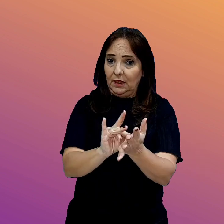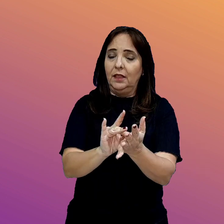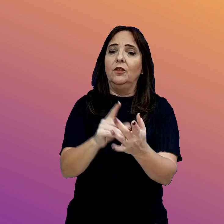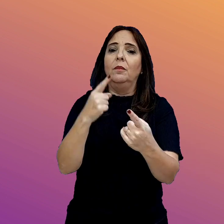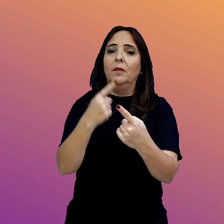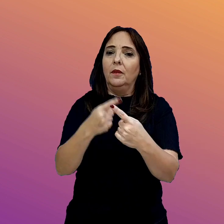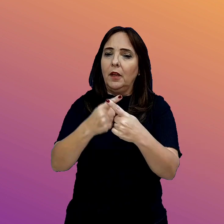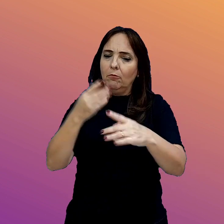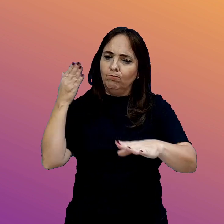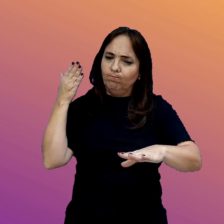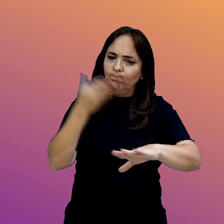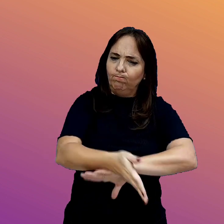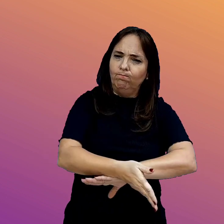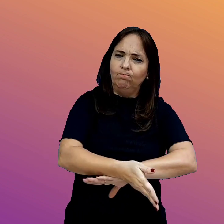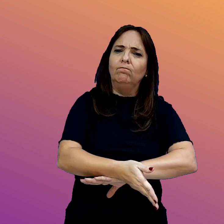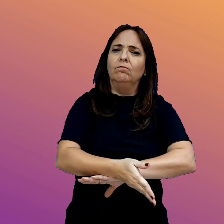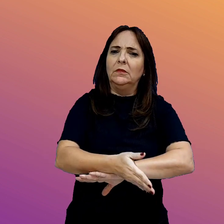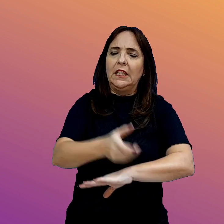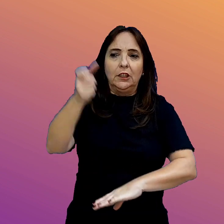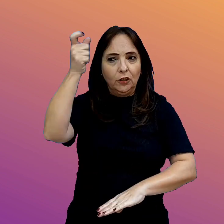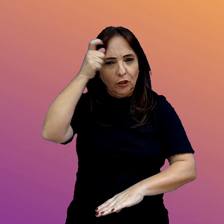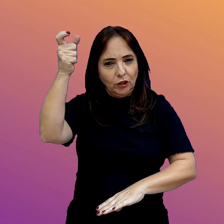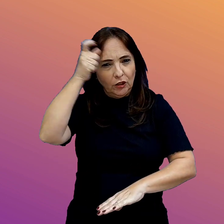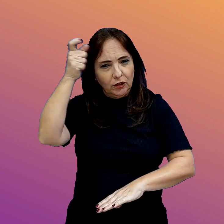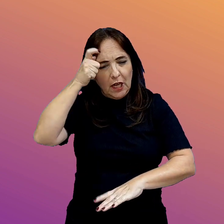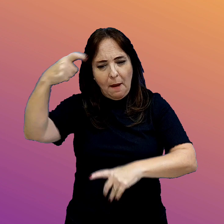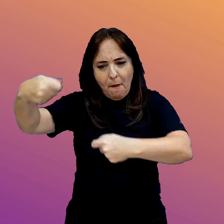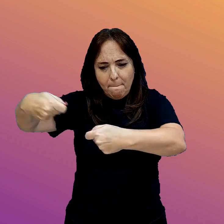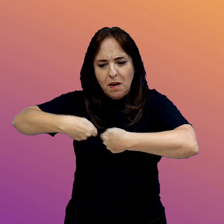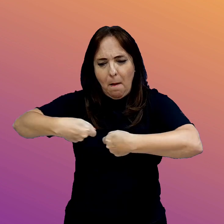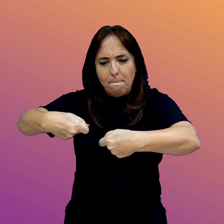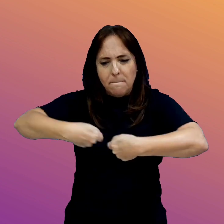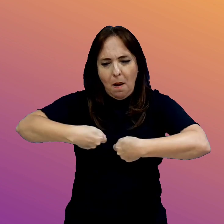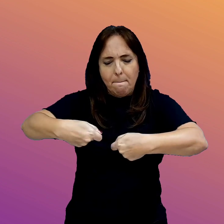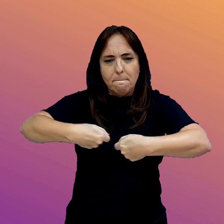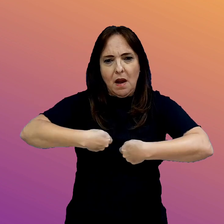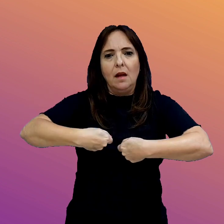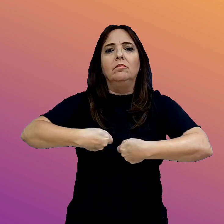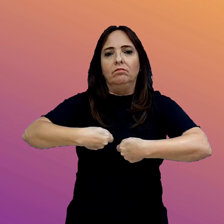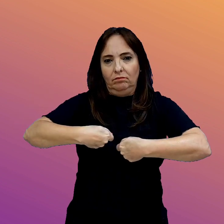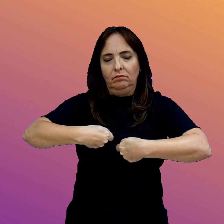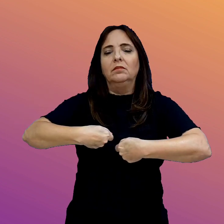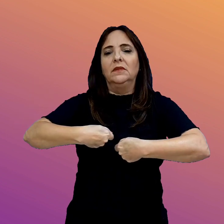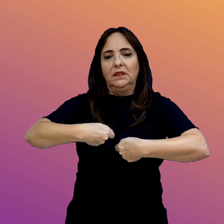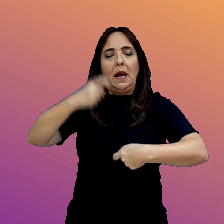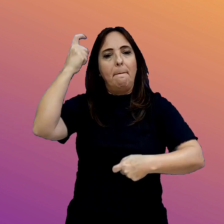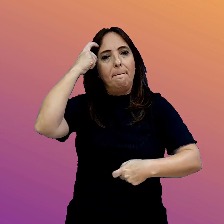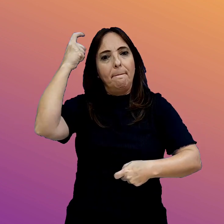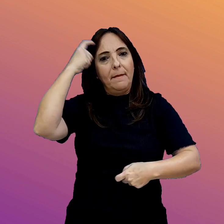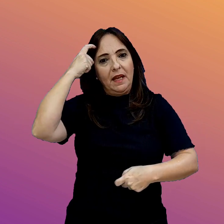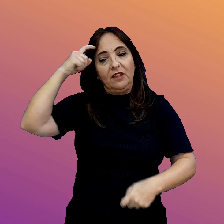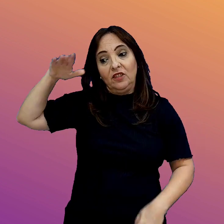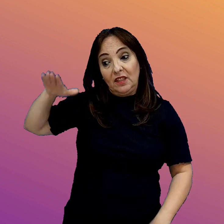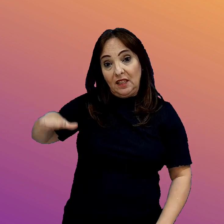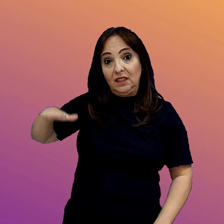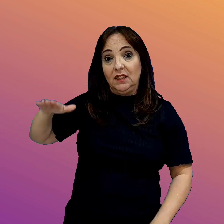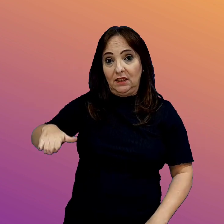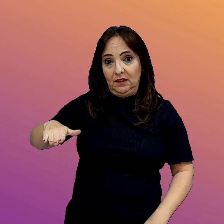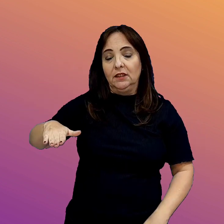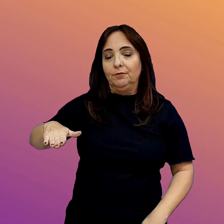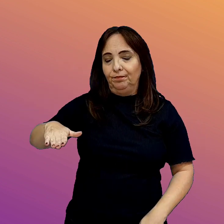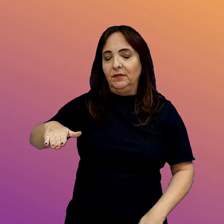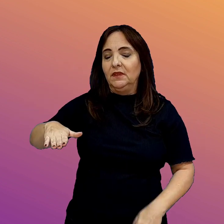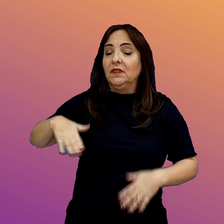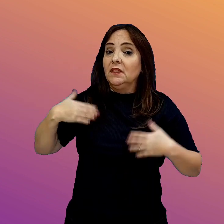das nossas crianças. O inimigo percebeu que o tempo dele é curto, que ele, para atingir a mente de um adulto, é muito mais difícil. Então, o que ele faz? Vai lá na